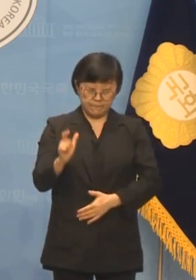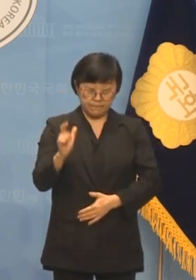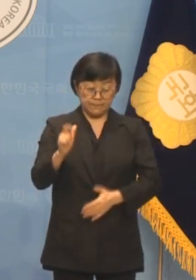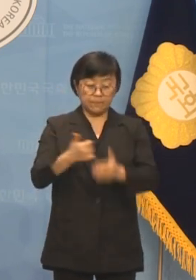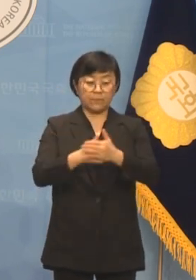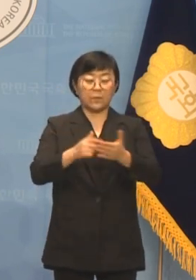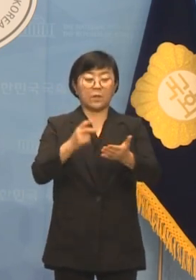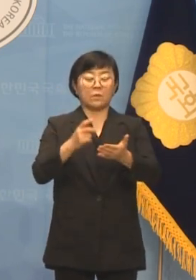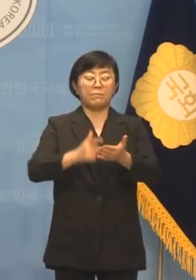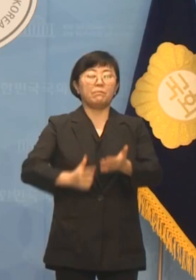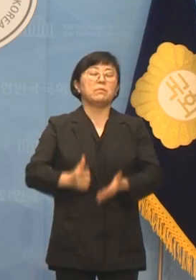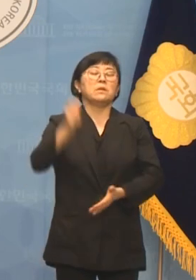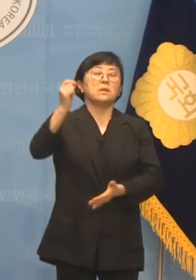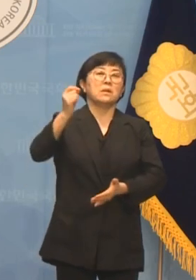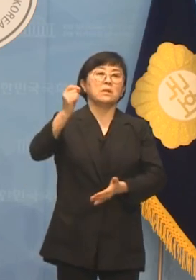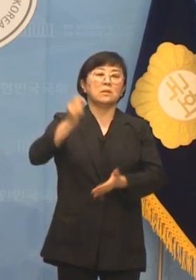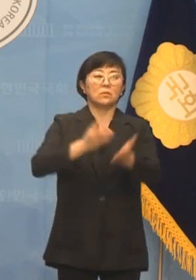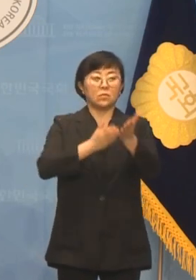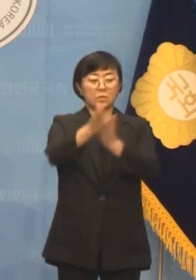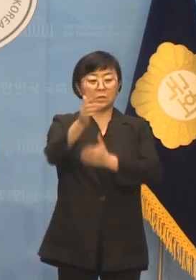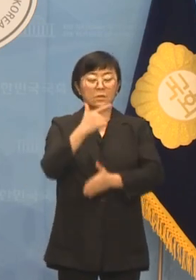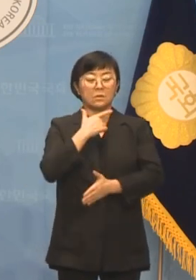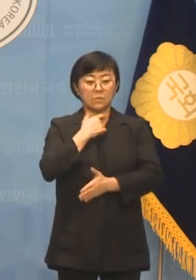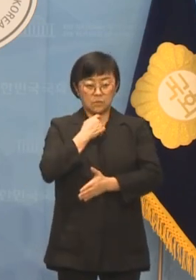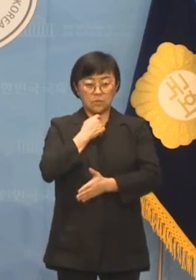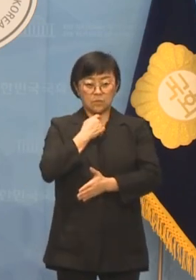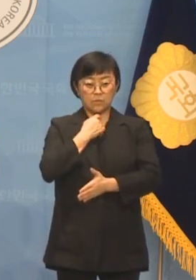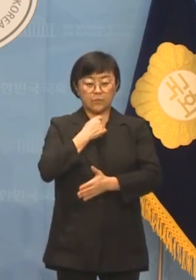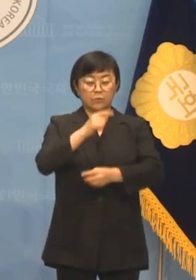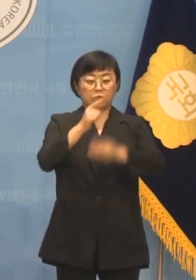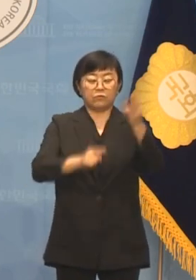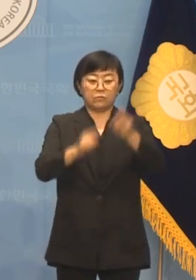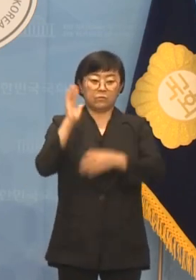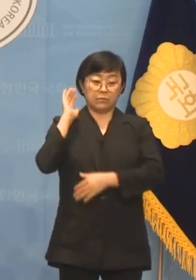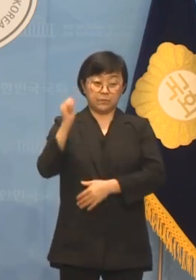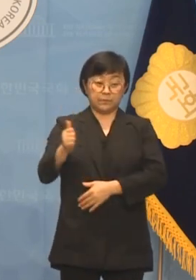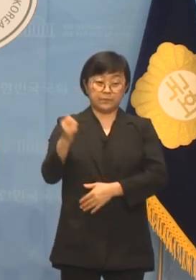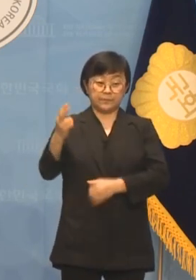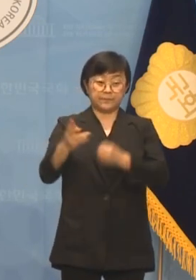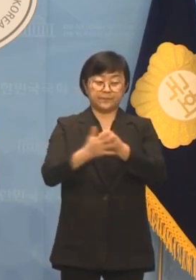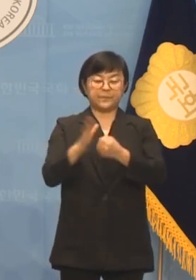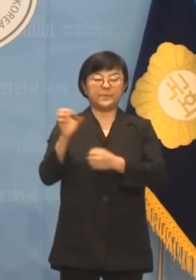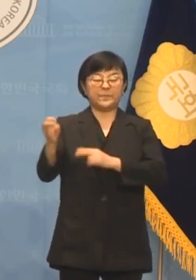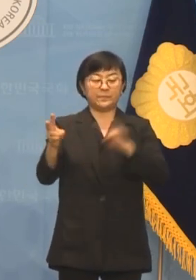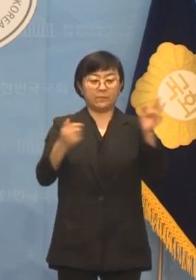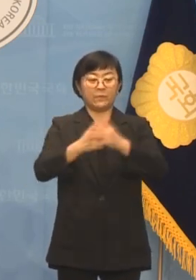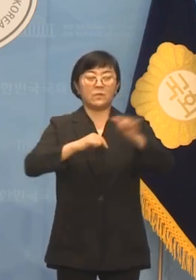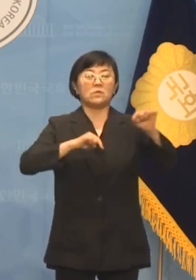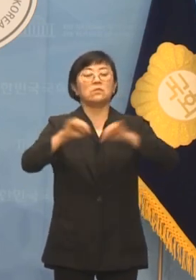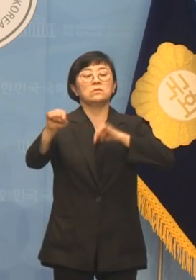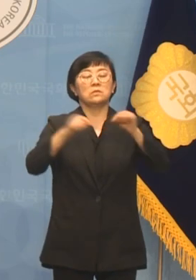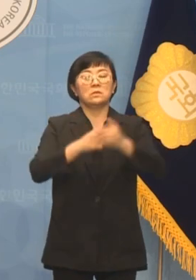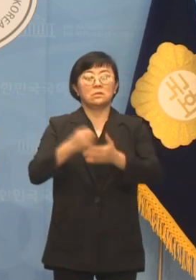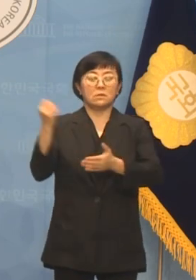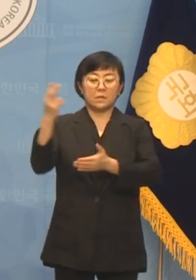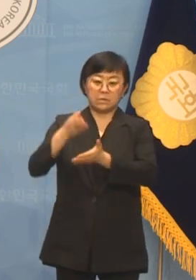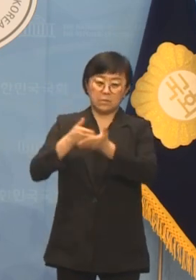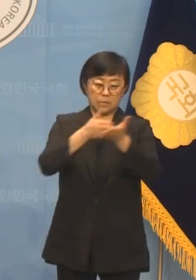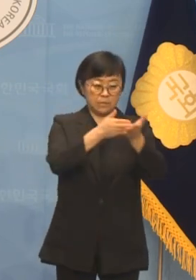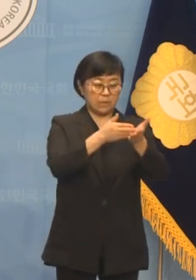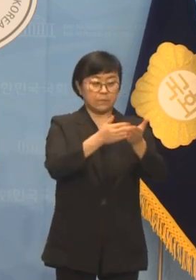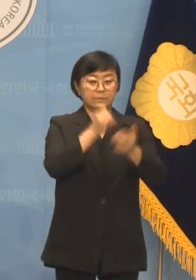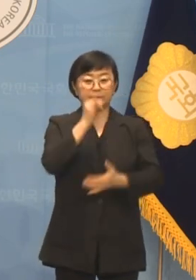이 법안을 조속히 통과시켜 줄 것을 윤석열 대통령과 여야 정치권에 다시 한번